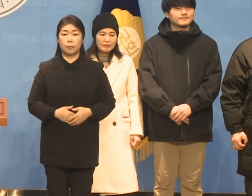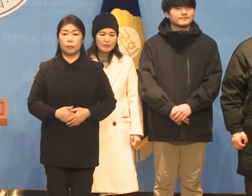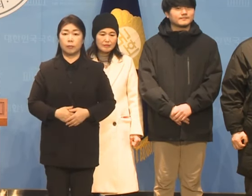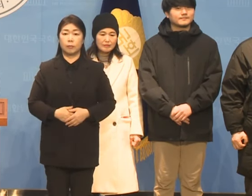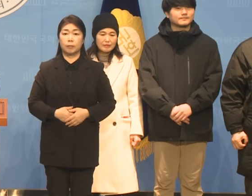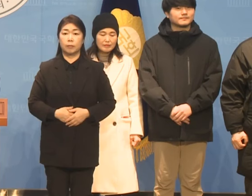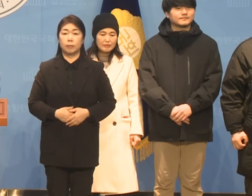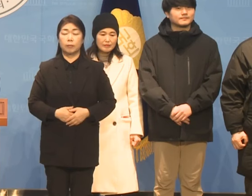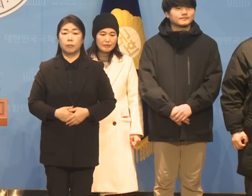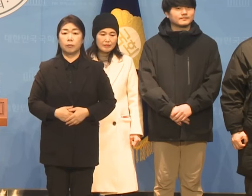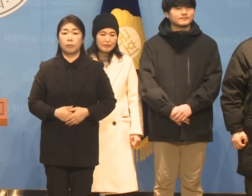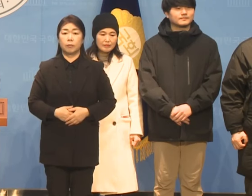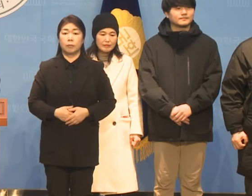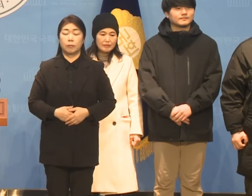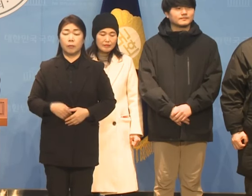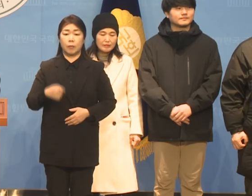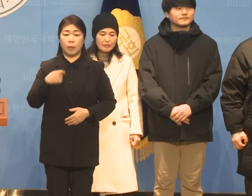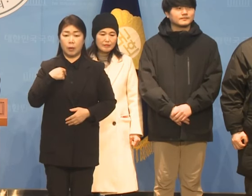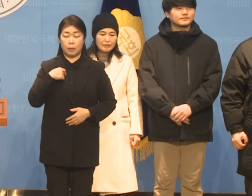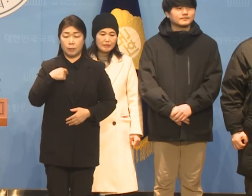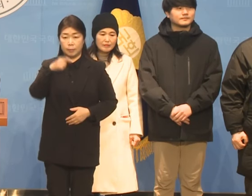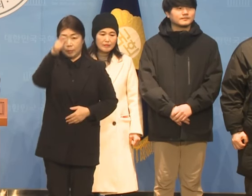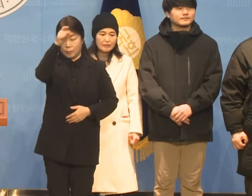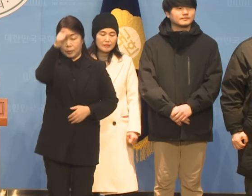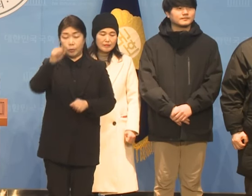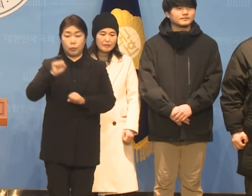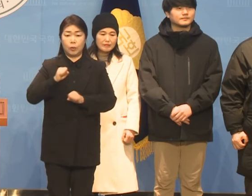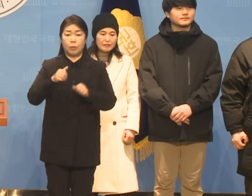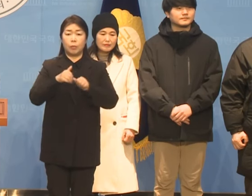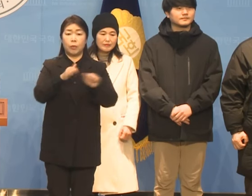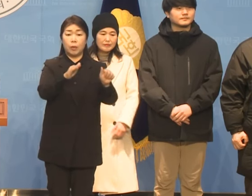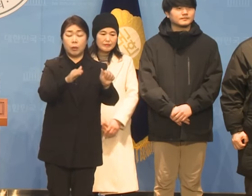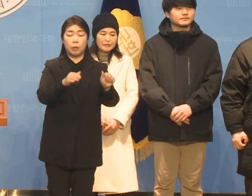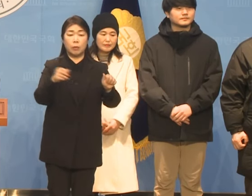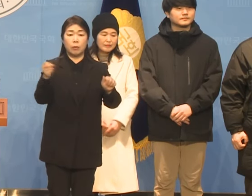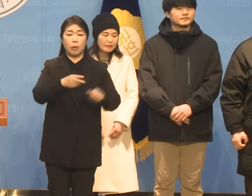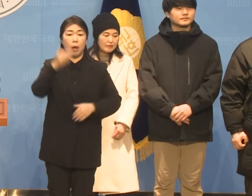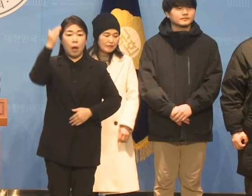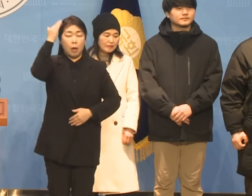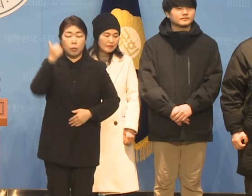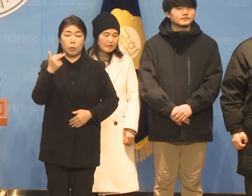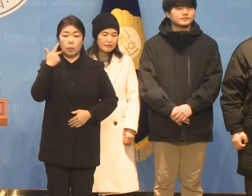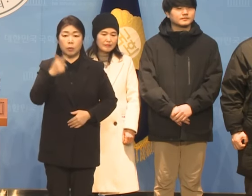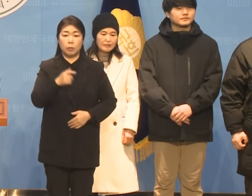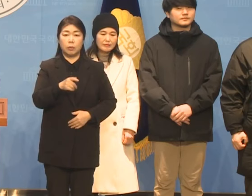저는 이라크 파병, 한미 FTA 관련해서